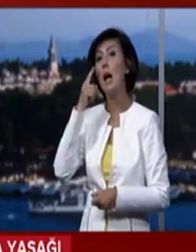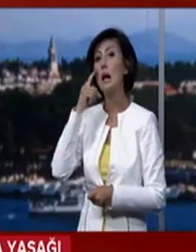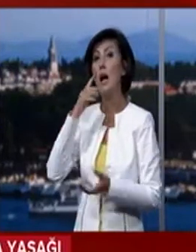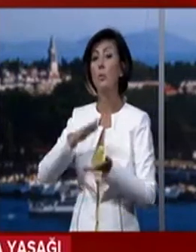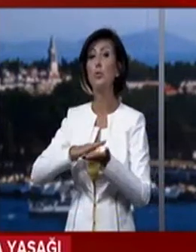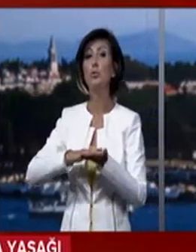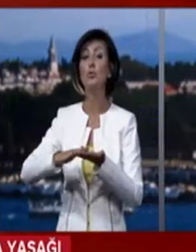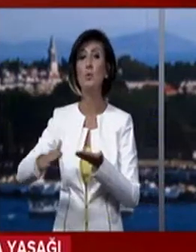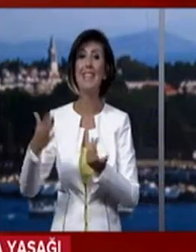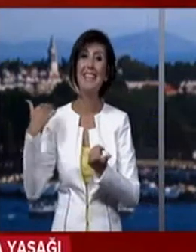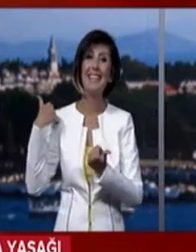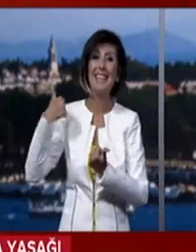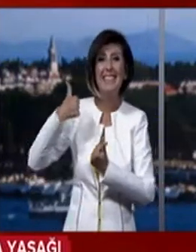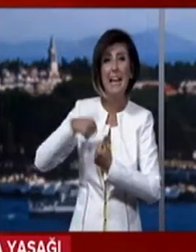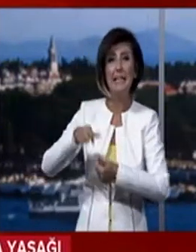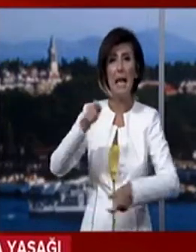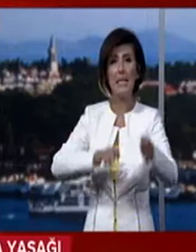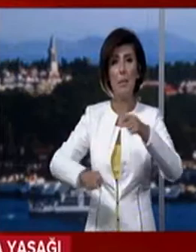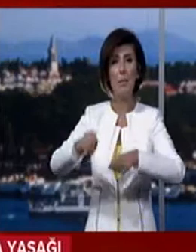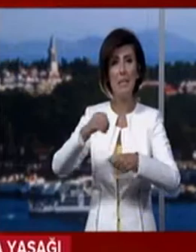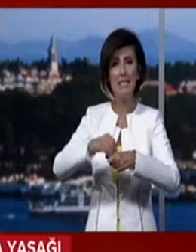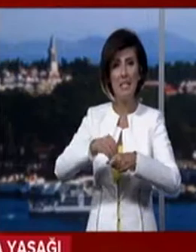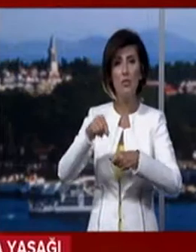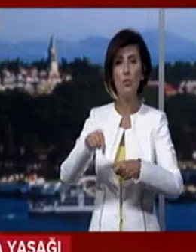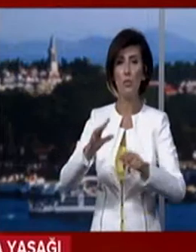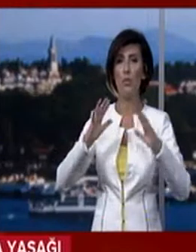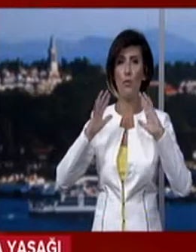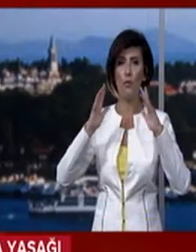kamu düzeninin yeniden tesisi için